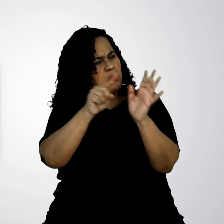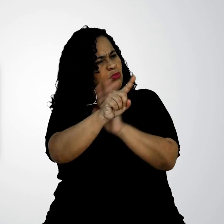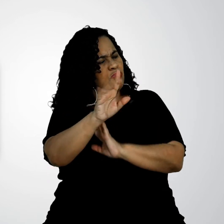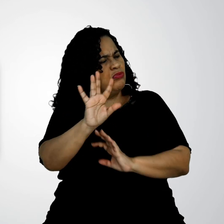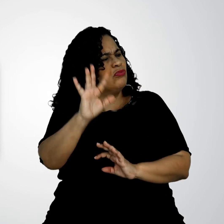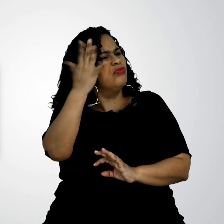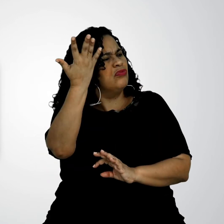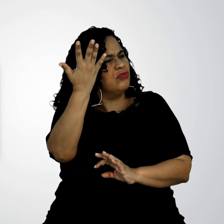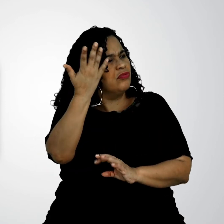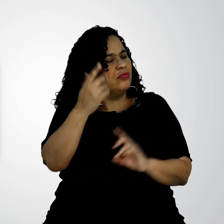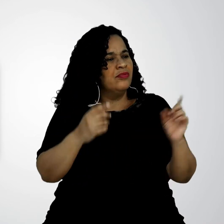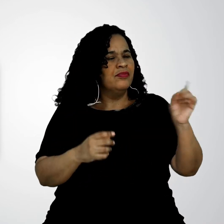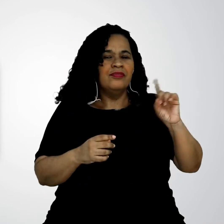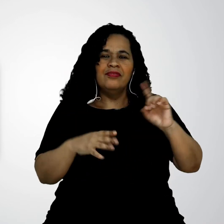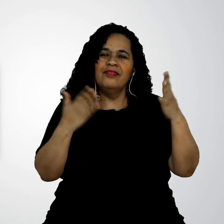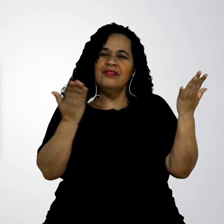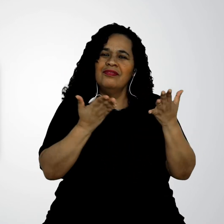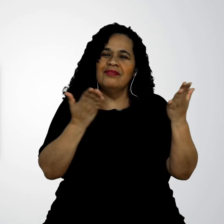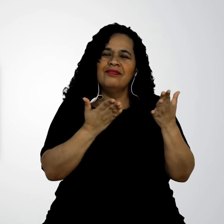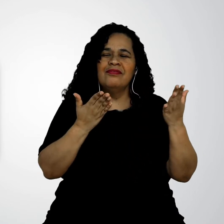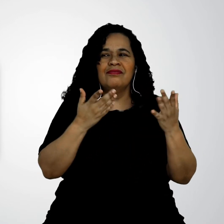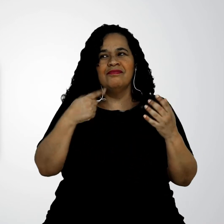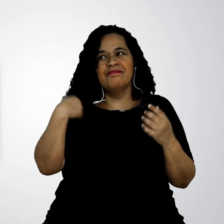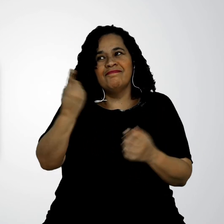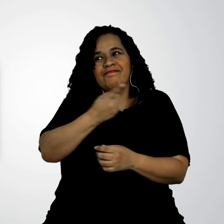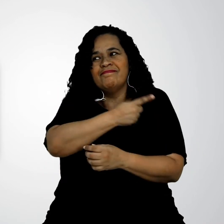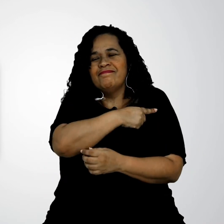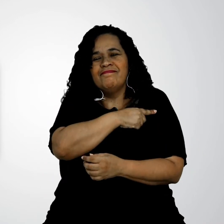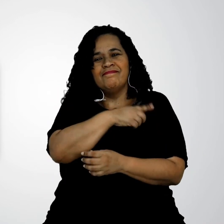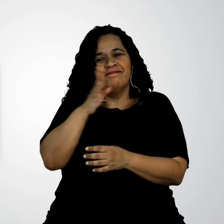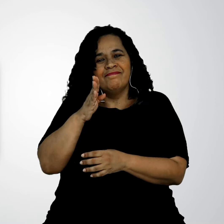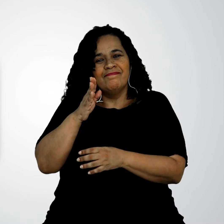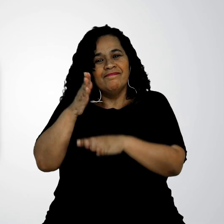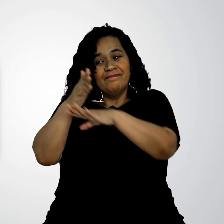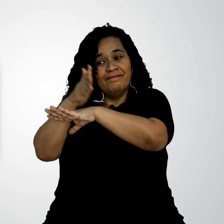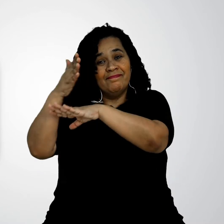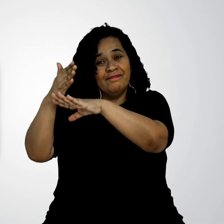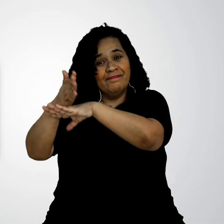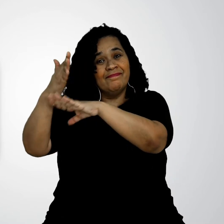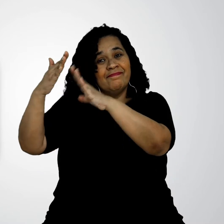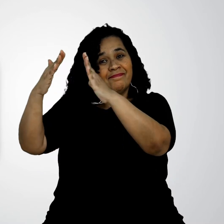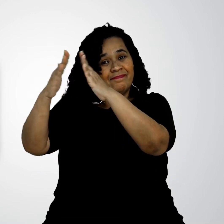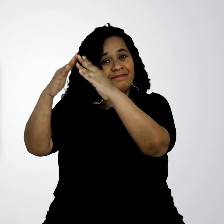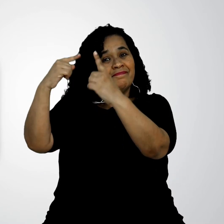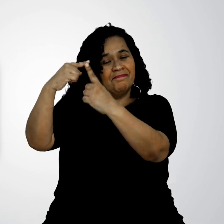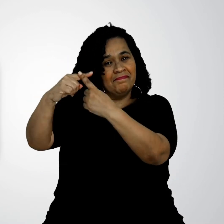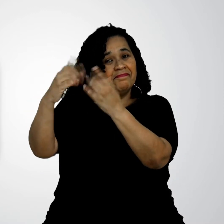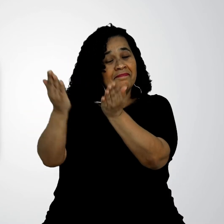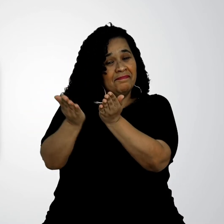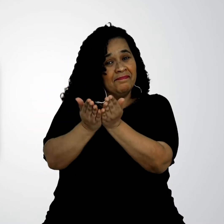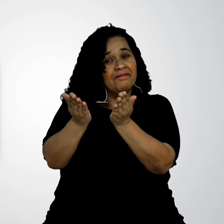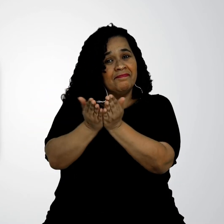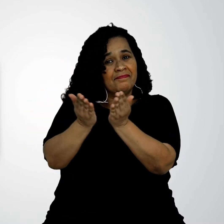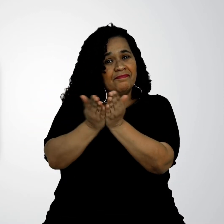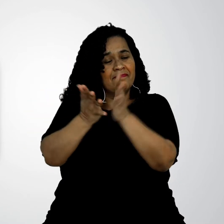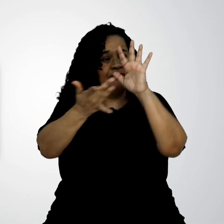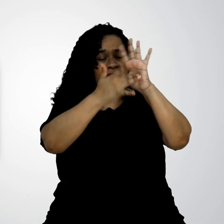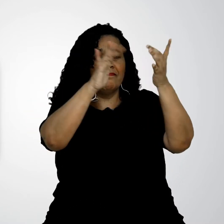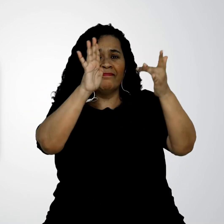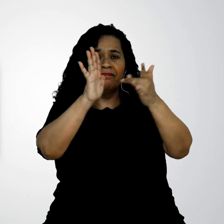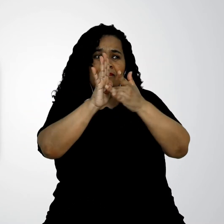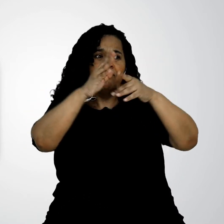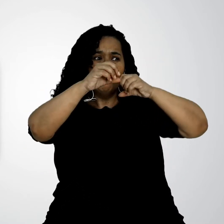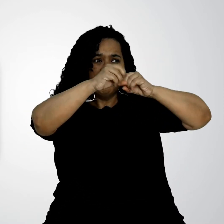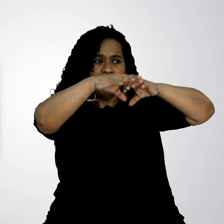fala, não, é que a gente agora está indo na igreja de uns crentes aí, Jesus aqui mudou as coisas lá, ensinaram pra gente que o marido ama